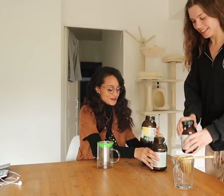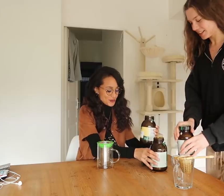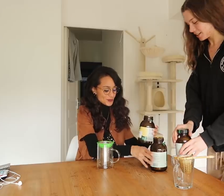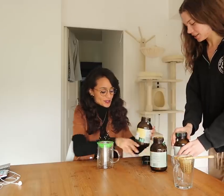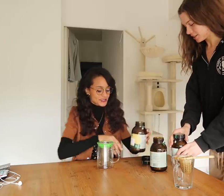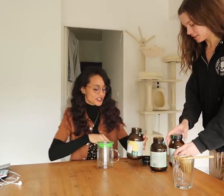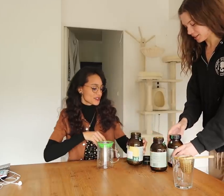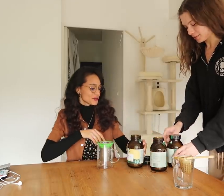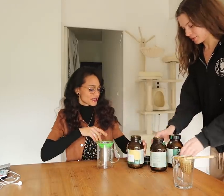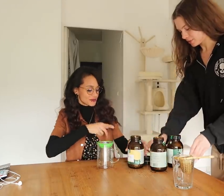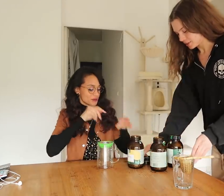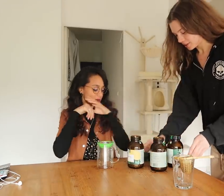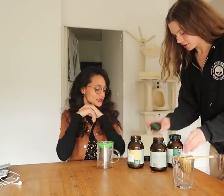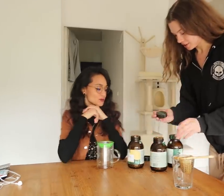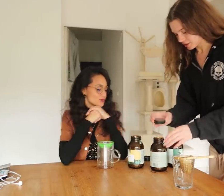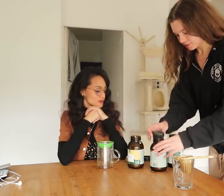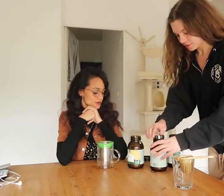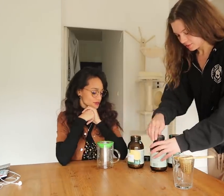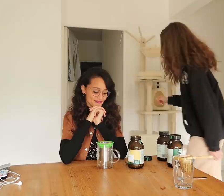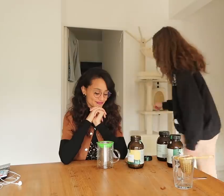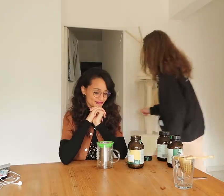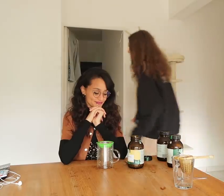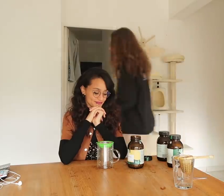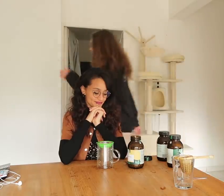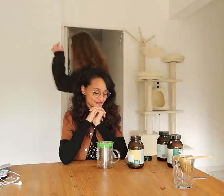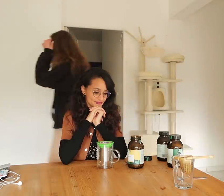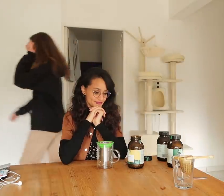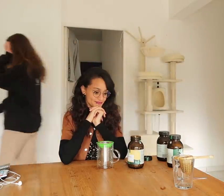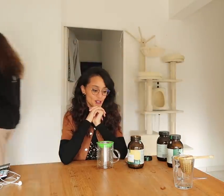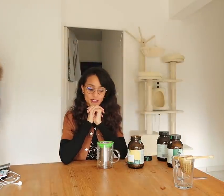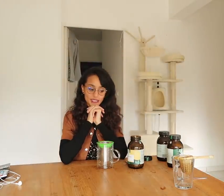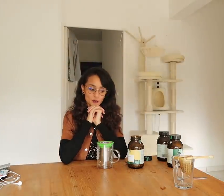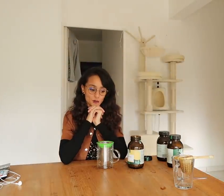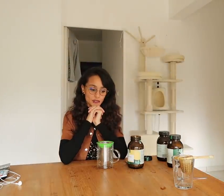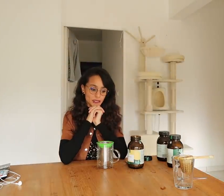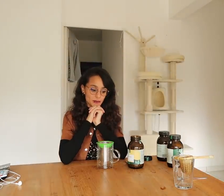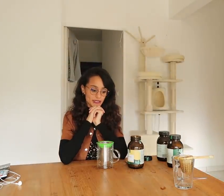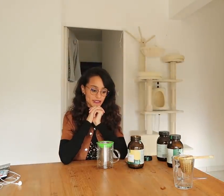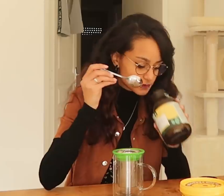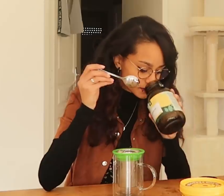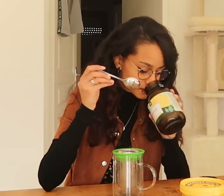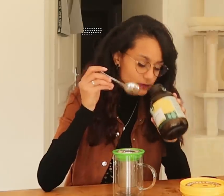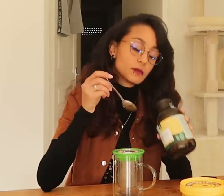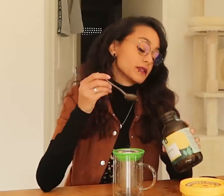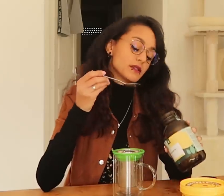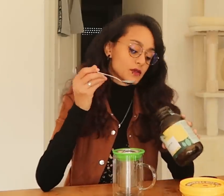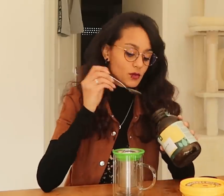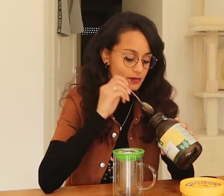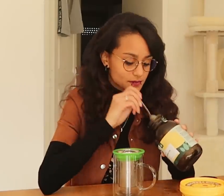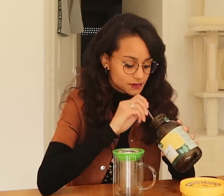Mais je vais prendre l'Energize Me parce qu'il m'attire beaucoup plus, tu vois. Toi, tu prends pas de sucre ni de miel? Non, rien du tout, Samir, merci. Non, mais si, ça sent trop bon.